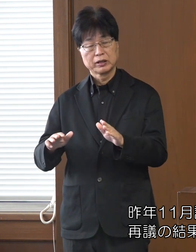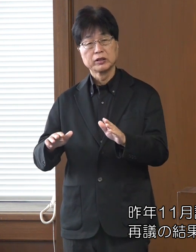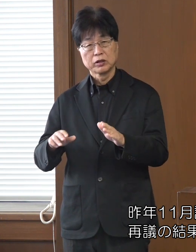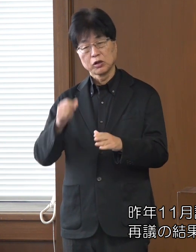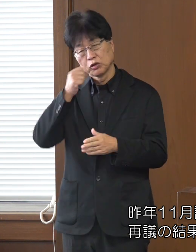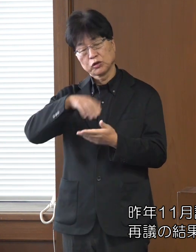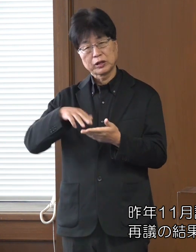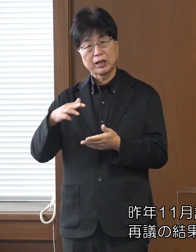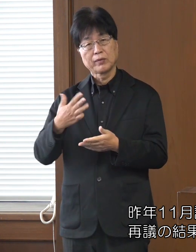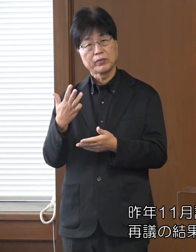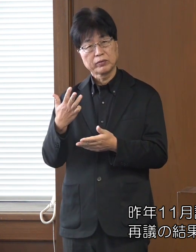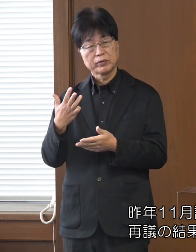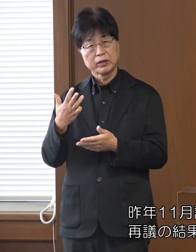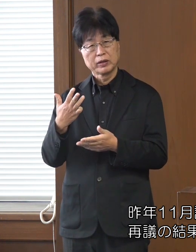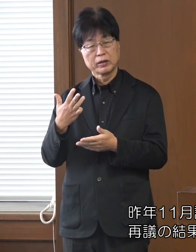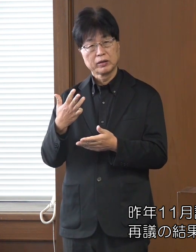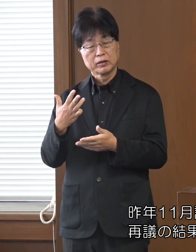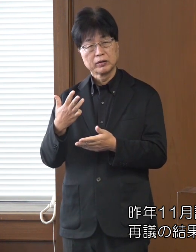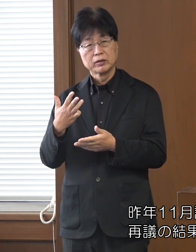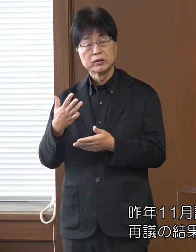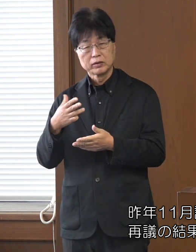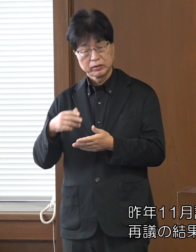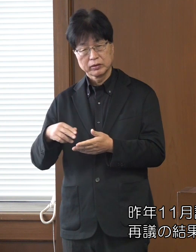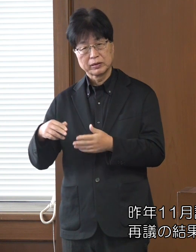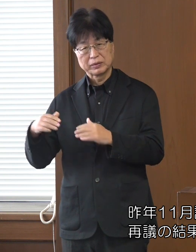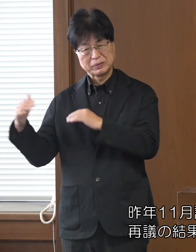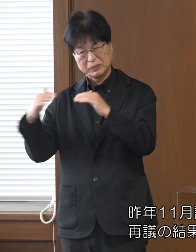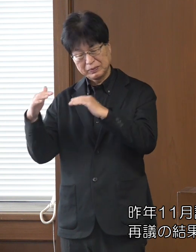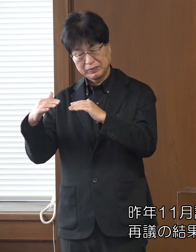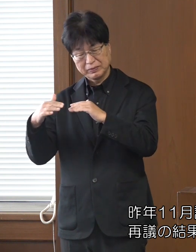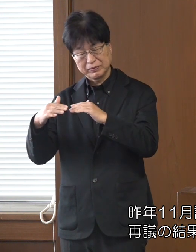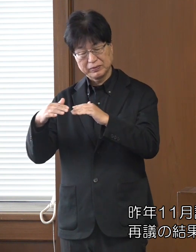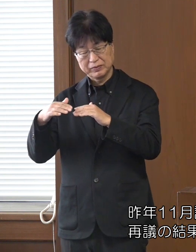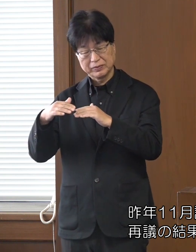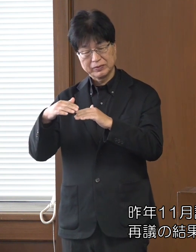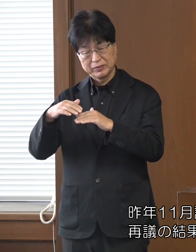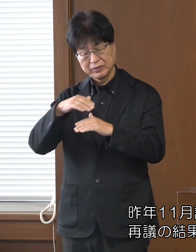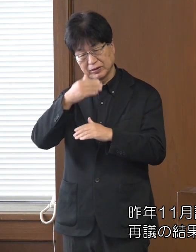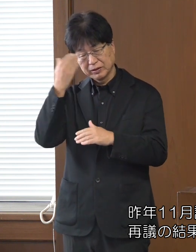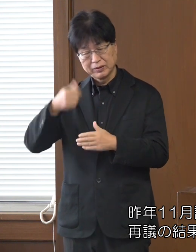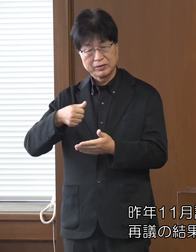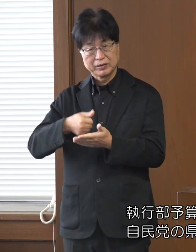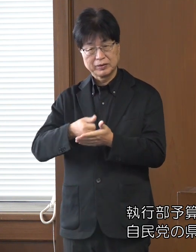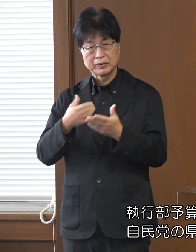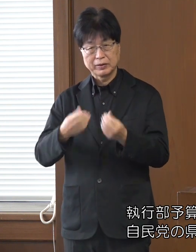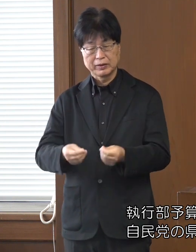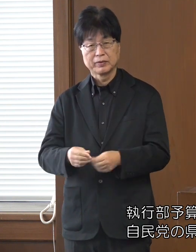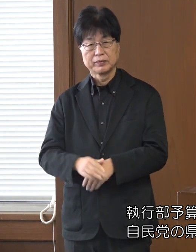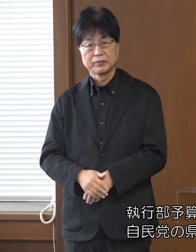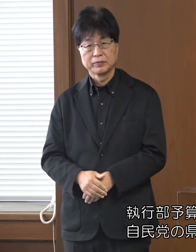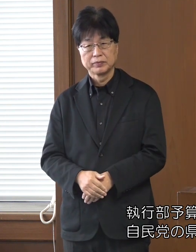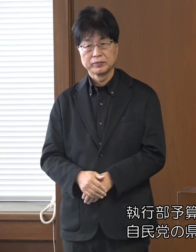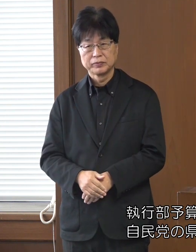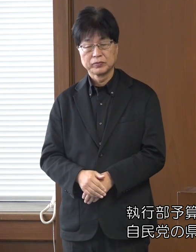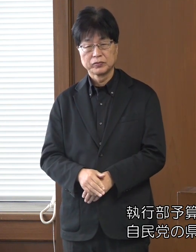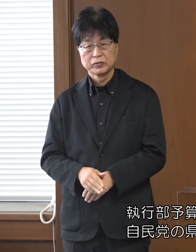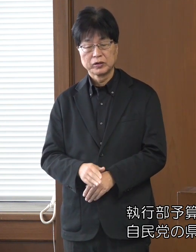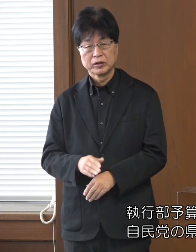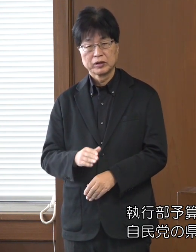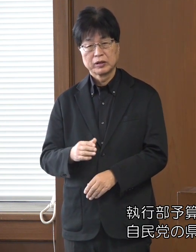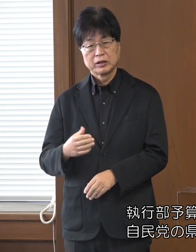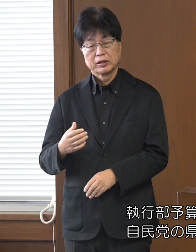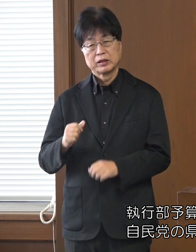算を、まあ、再議の結果が原案可決されました。で、執行部予算案